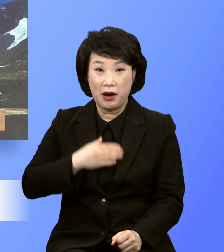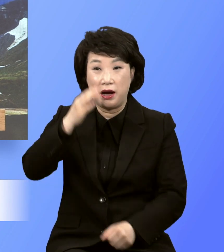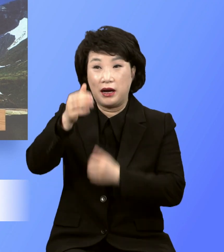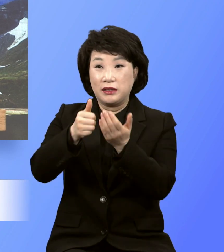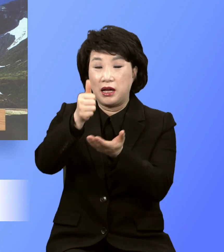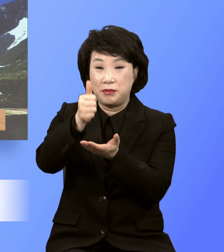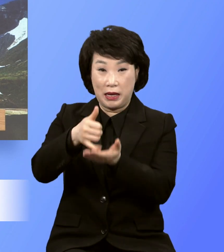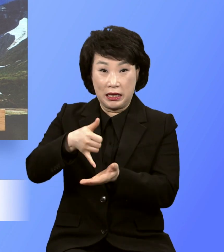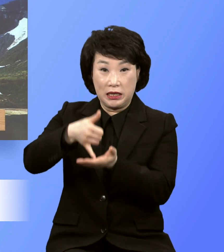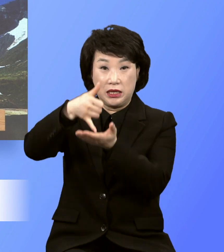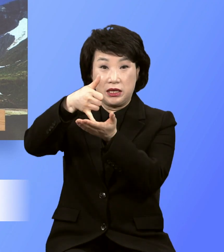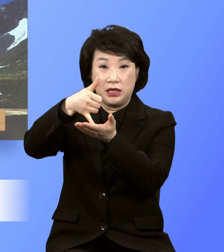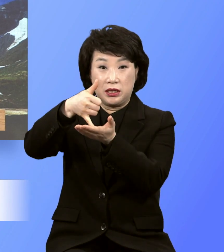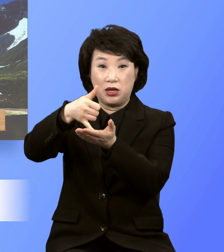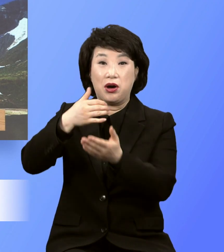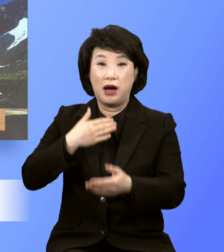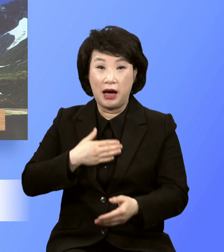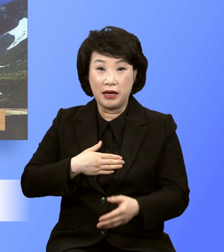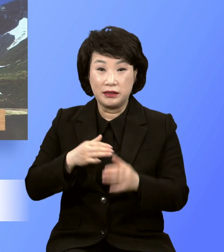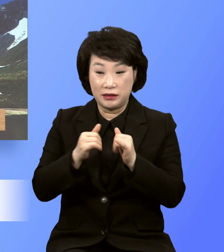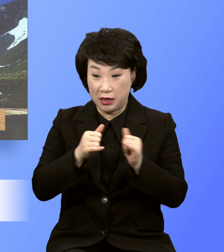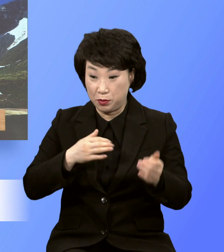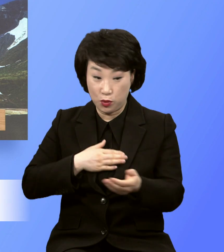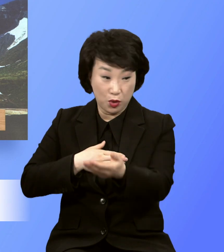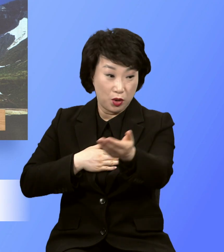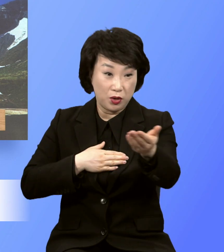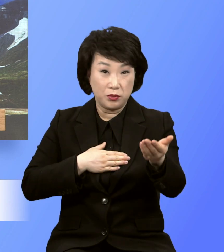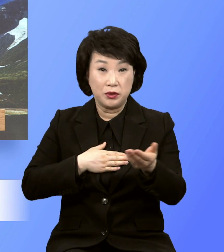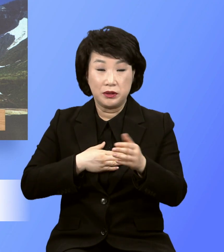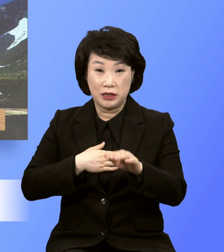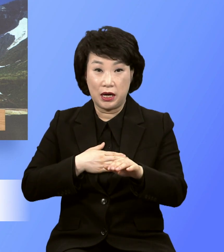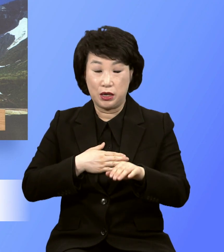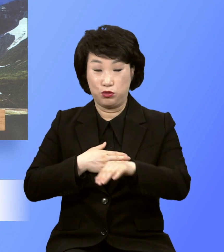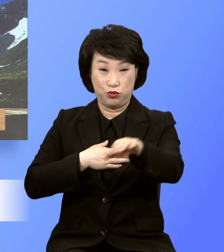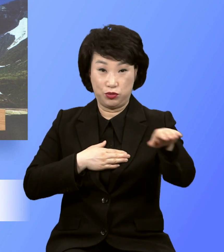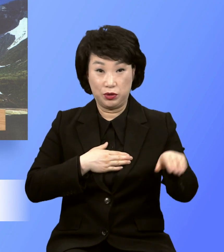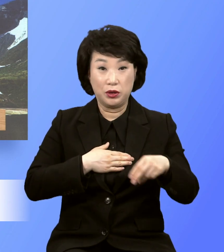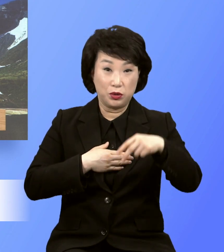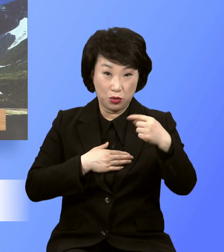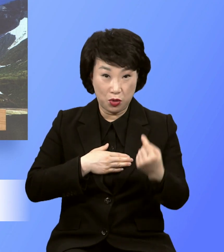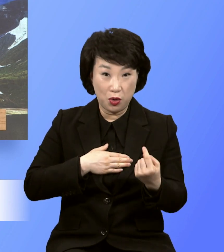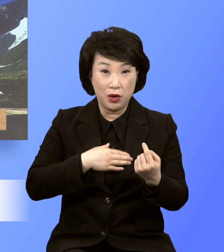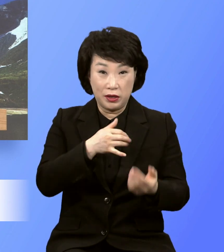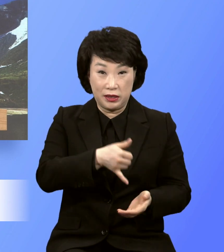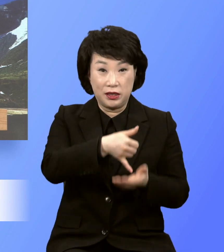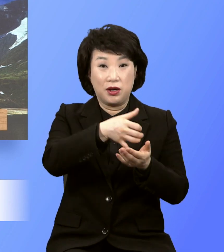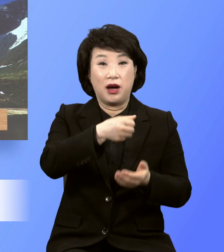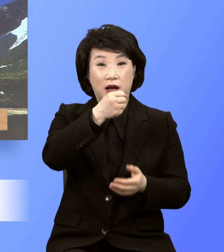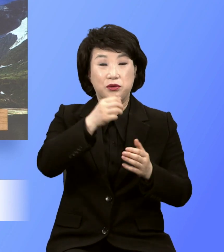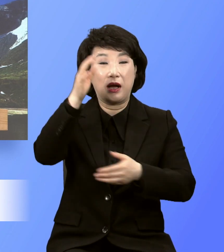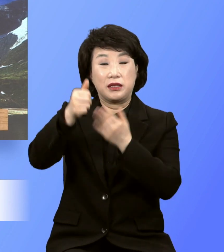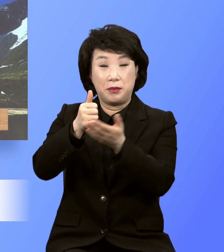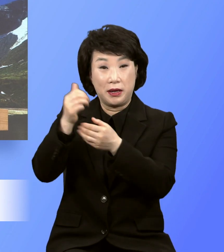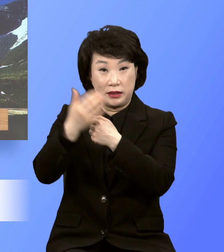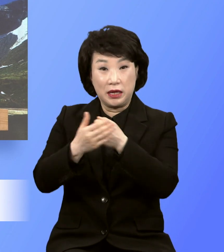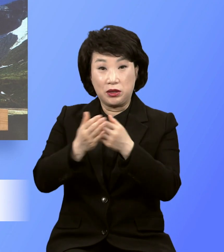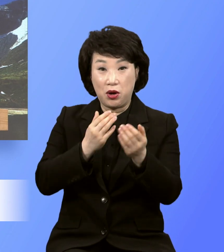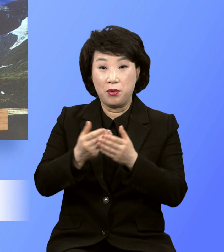하나님의 인격을 아는 사람들은 우리도 인격을 가지고 그 은혜를